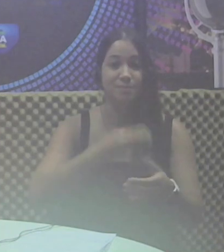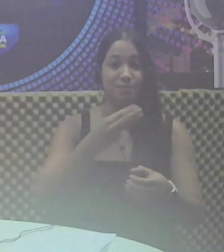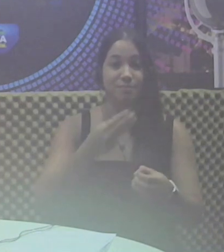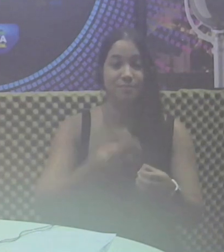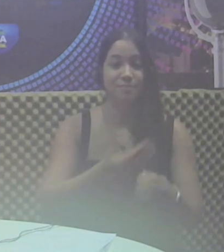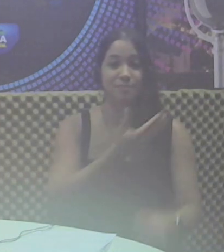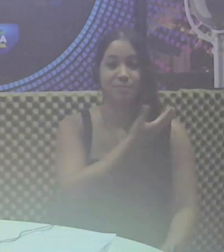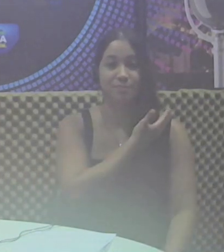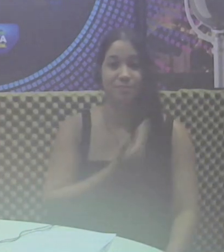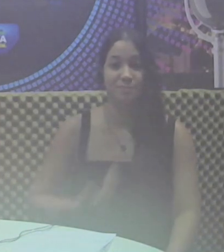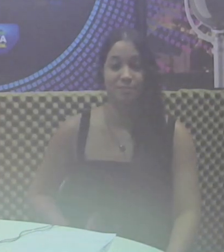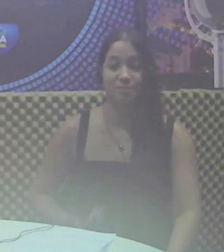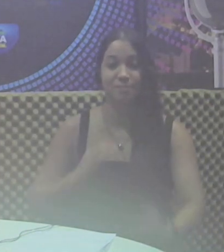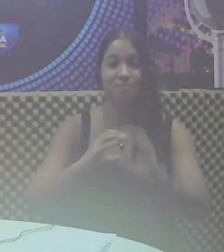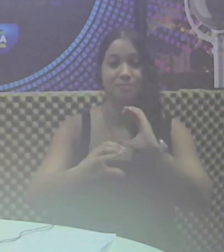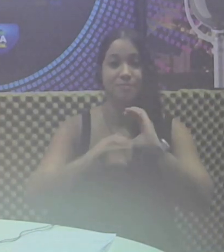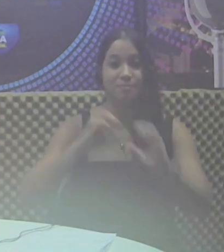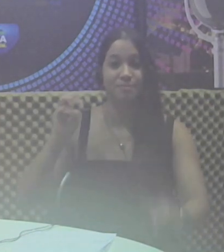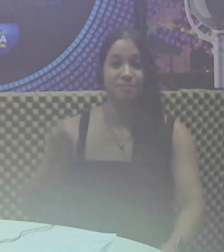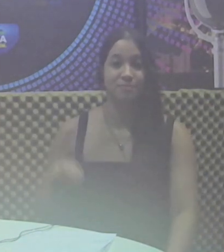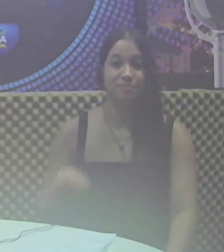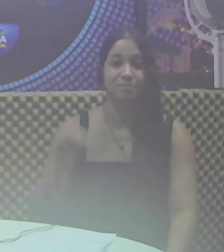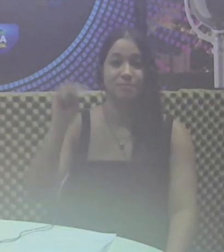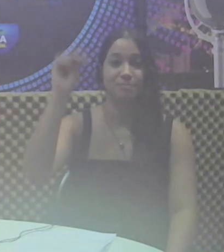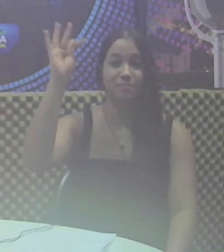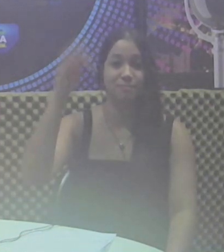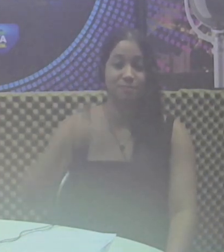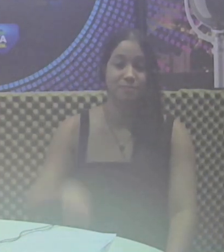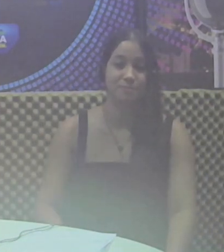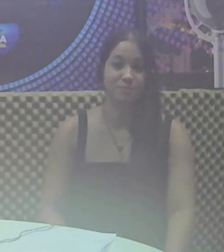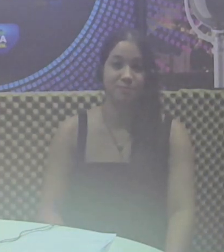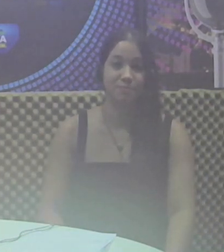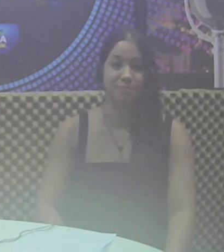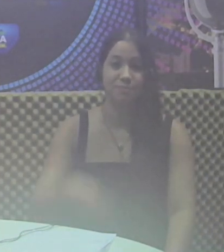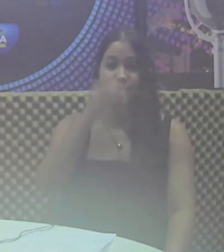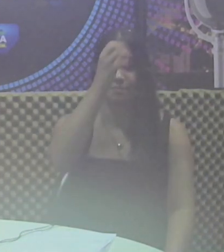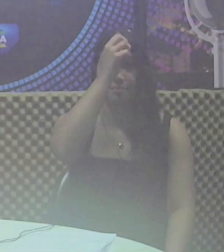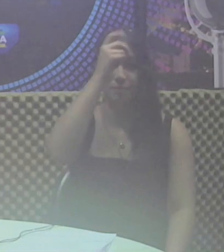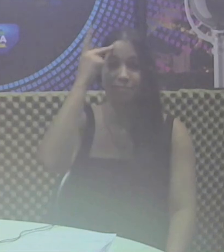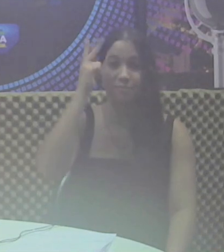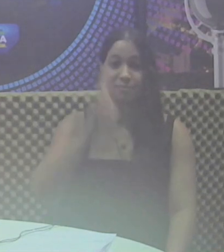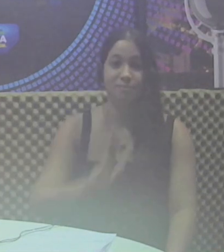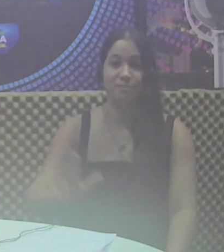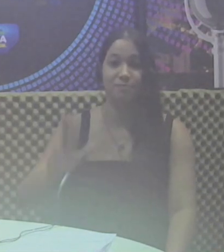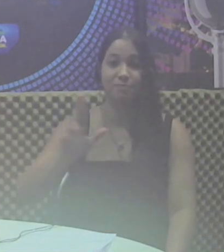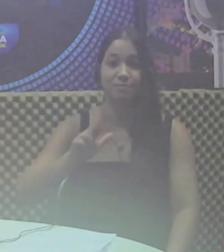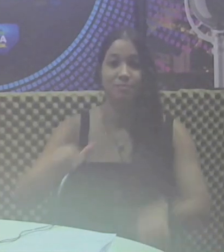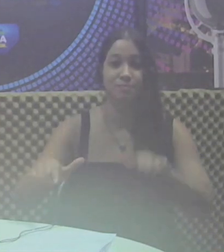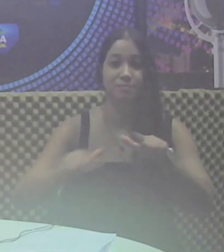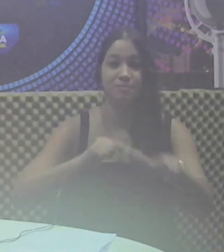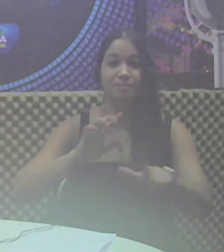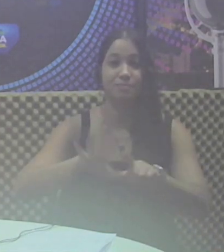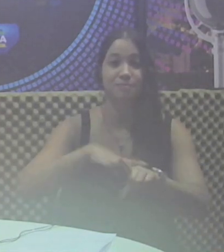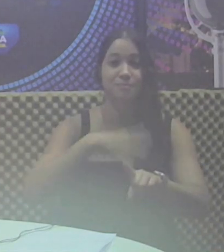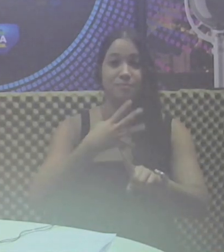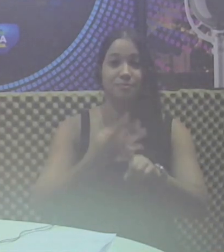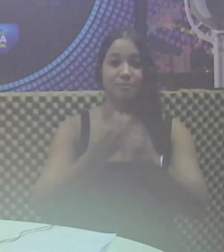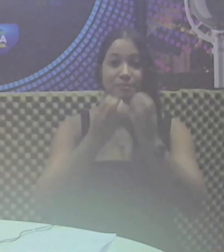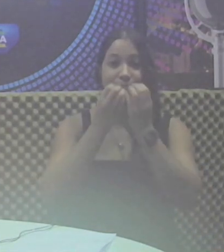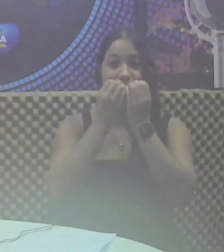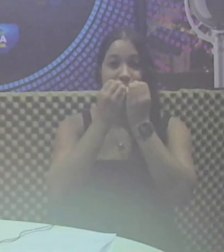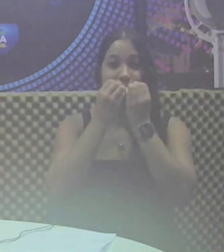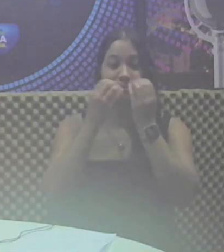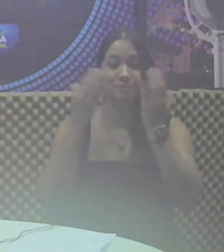Secretário Municipal de Governo e Comunicação, Marco Túlio de Castro Kalimann. Prefeitura de Uberlândia. Fazer